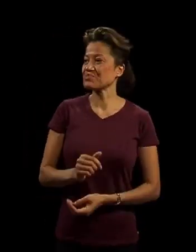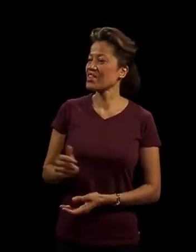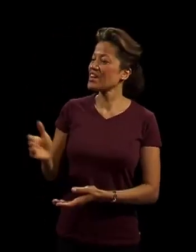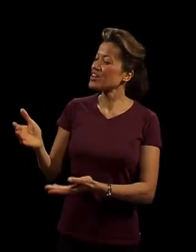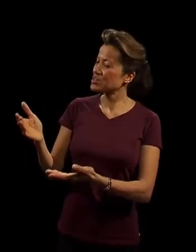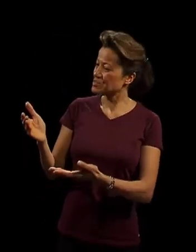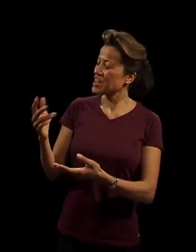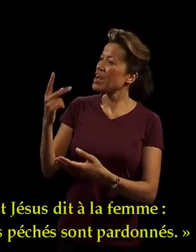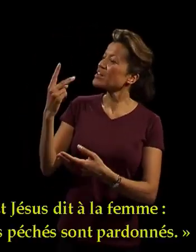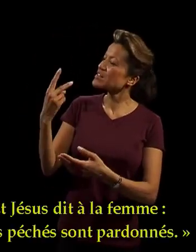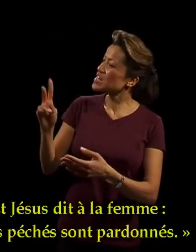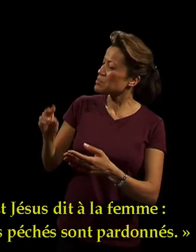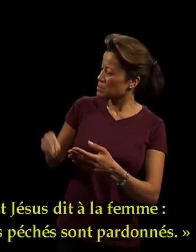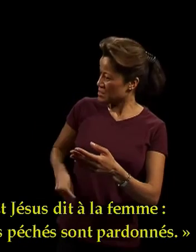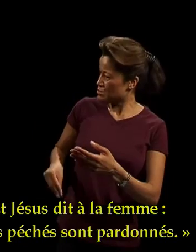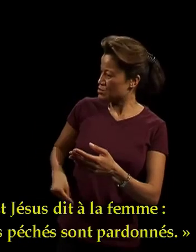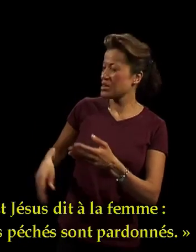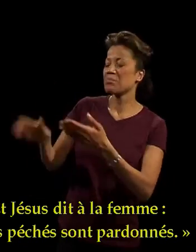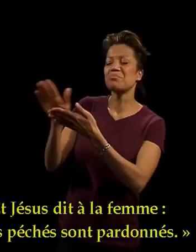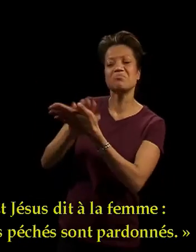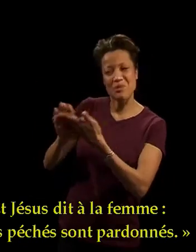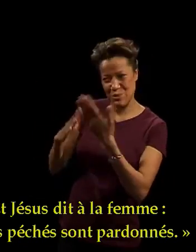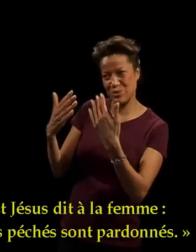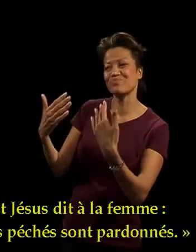Et Jésus dit à la femme, « Tes péchés sont pardonnés. »